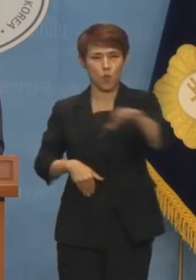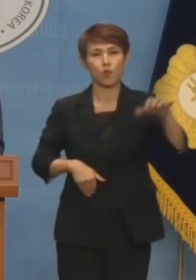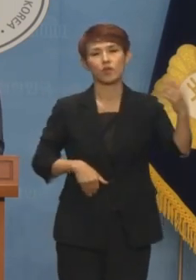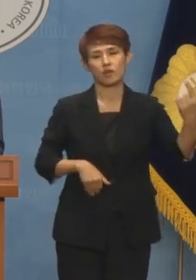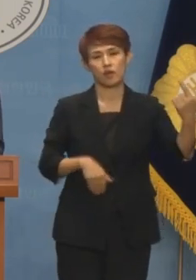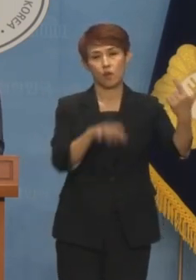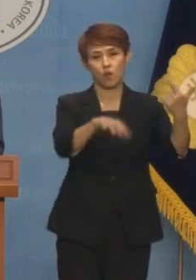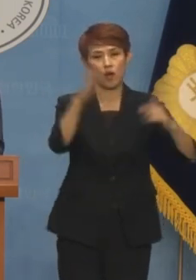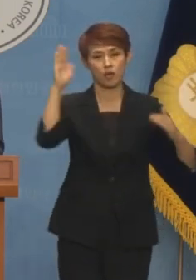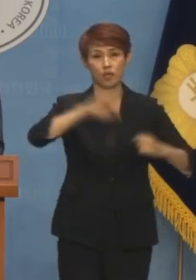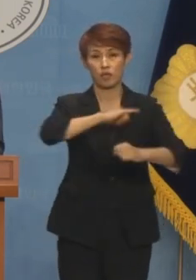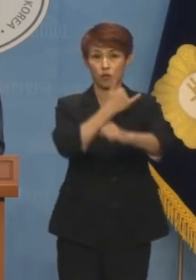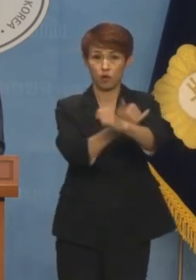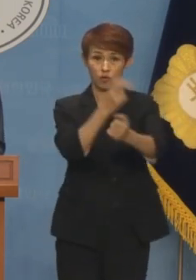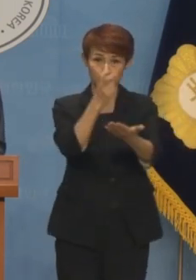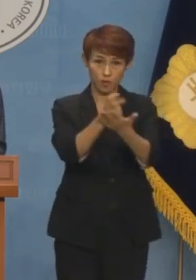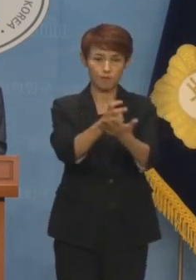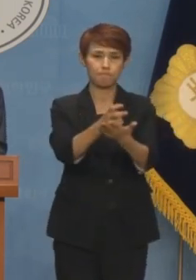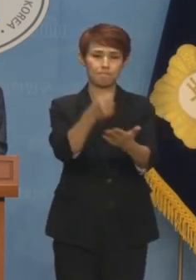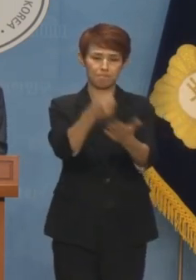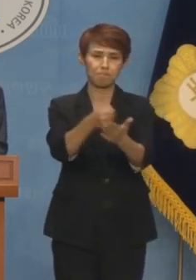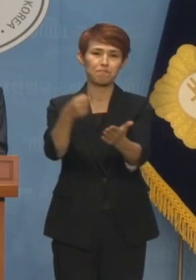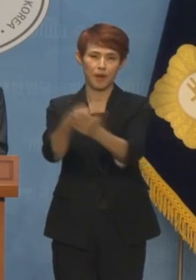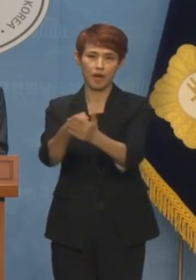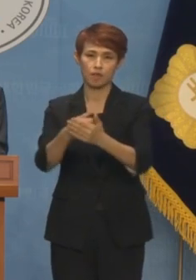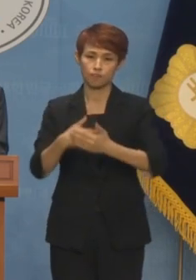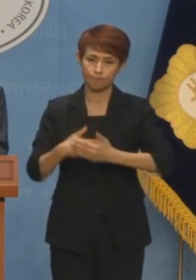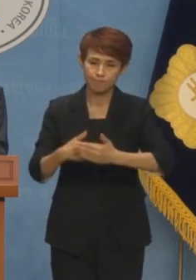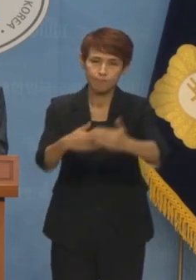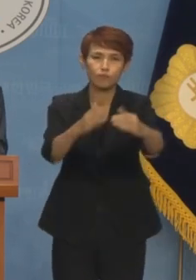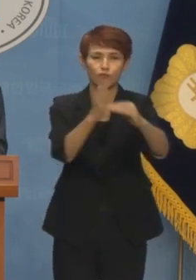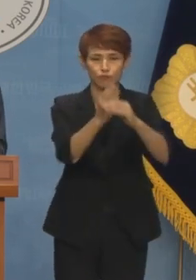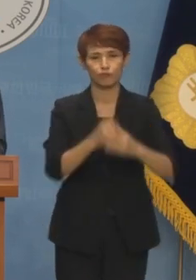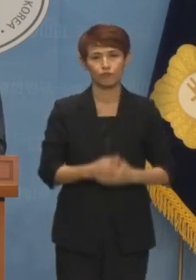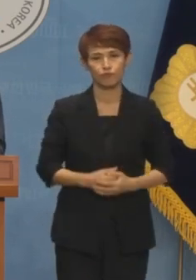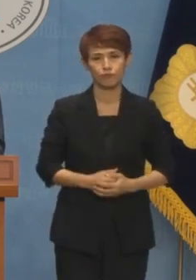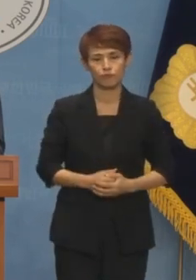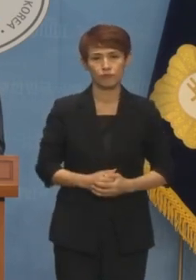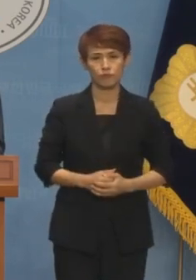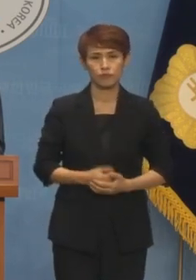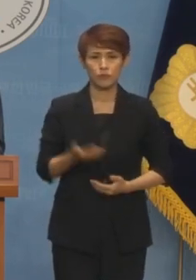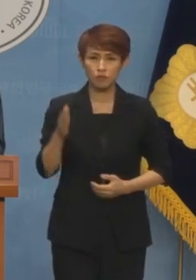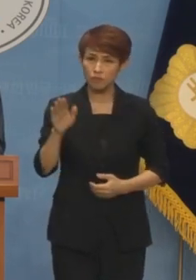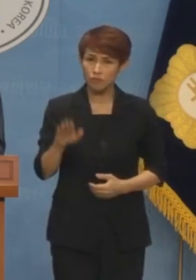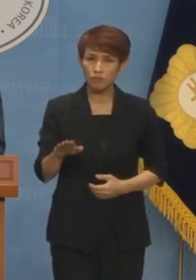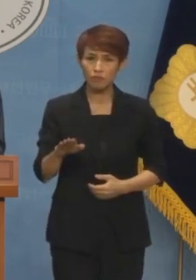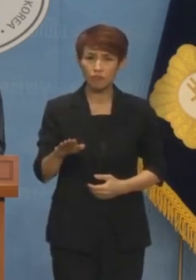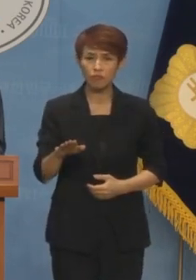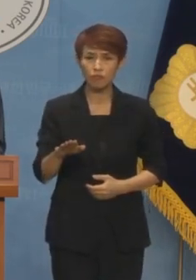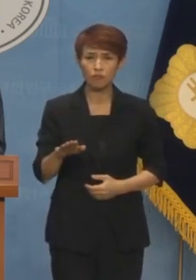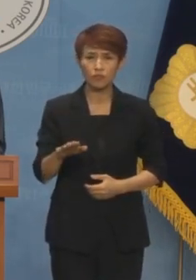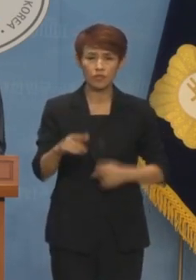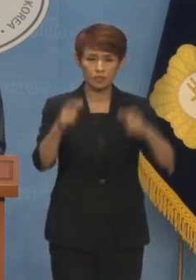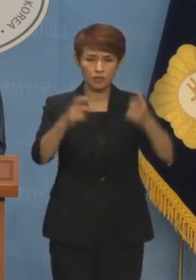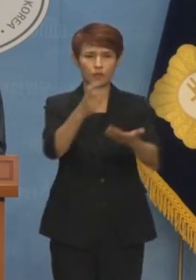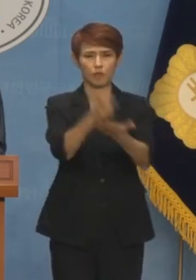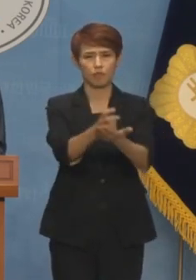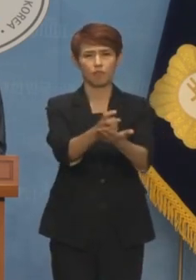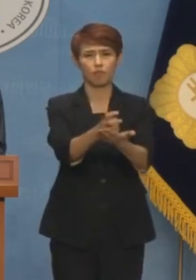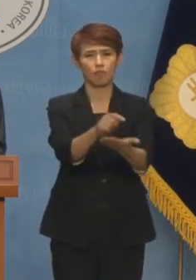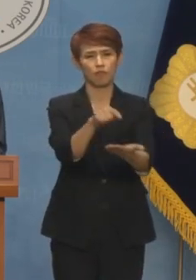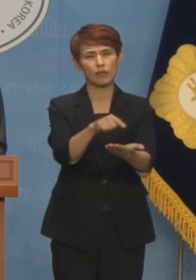지역에서 학생인권 조례가 제정되어 시행 중에 있습니다. 그러나 조례라는 법적